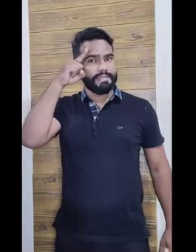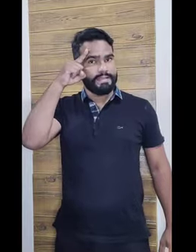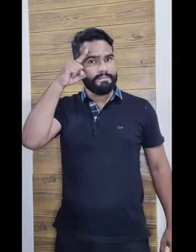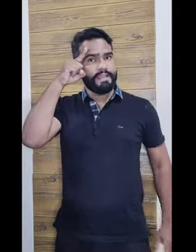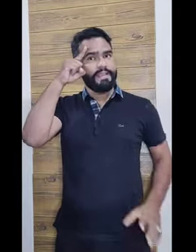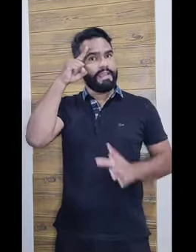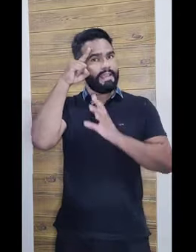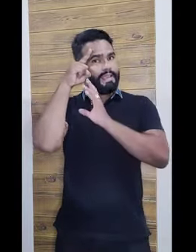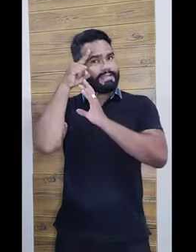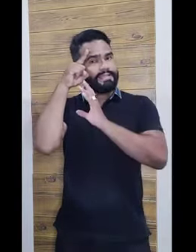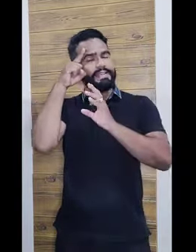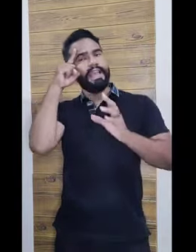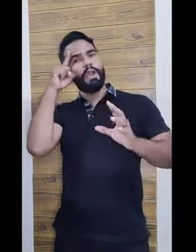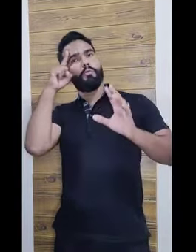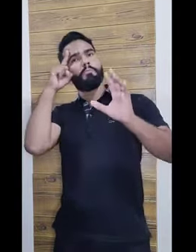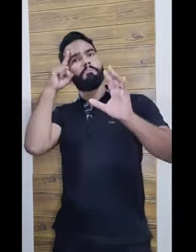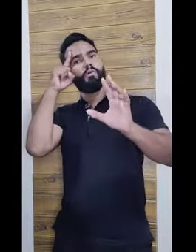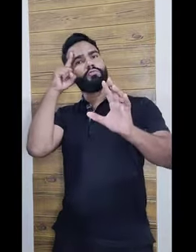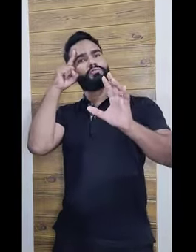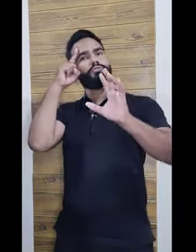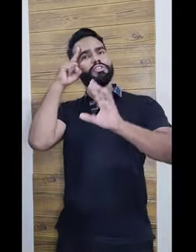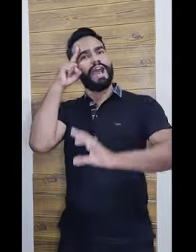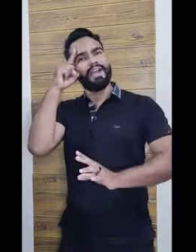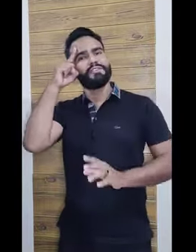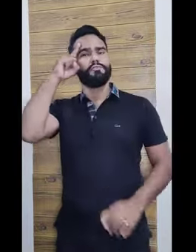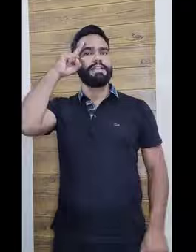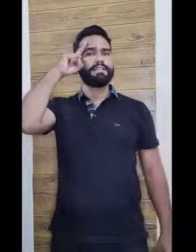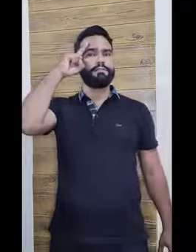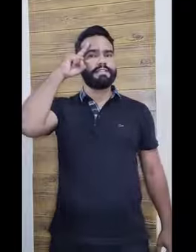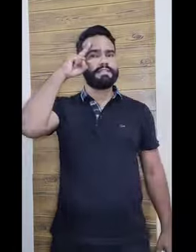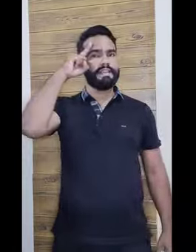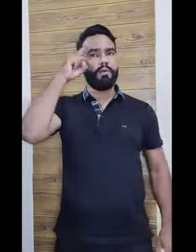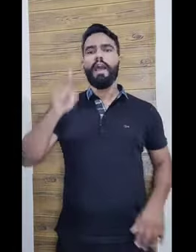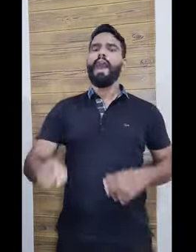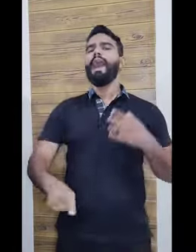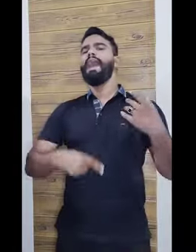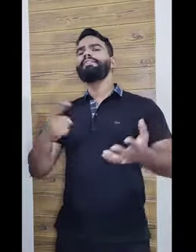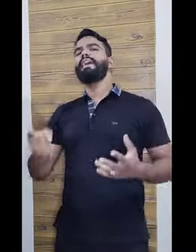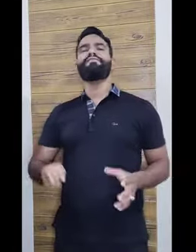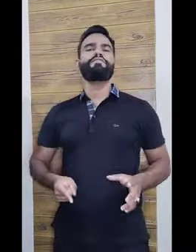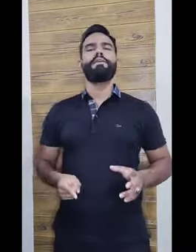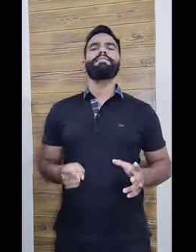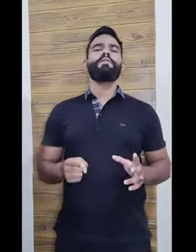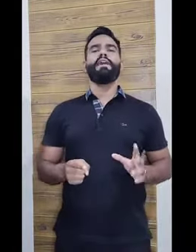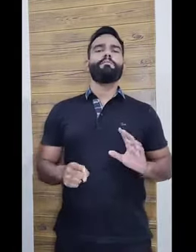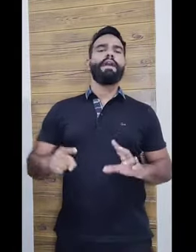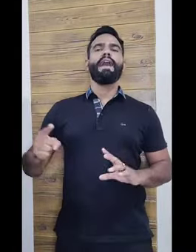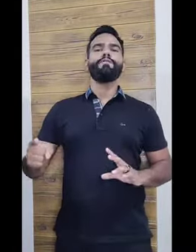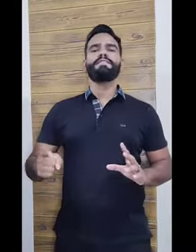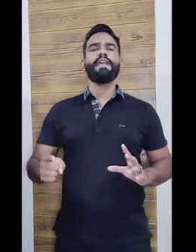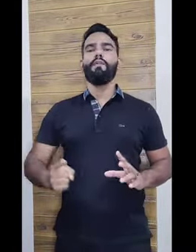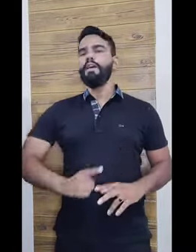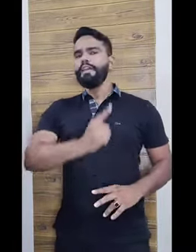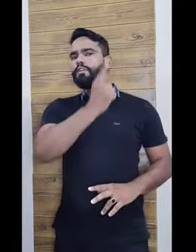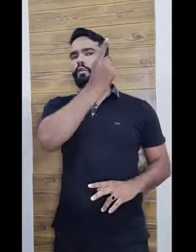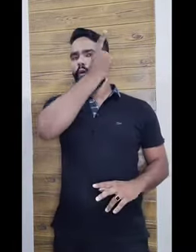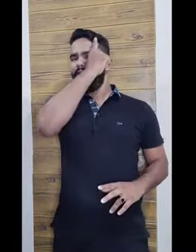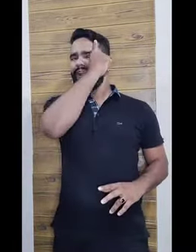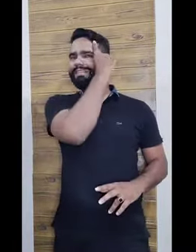Beleza? Esse é o ponto de articulação desse sinal. Ah, Davidson, mas eu quero pegar o sinal e colocar na